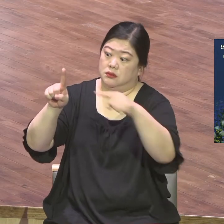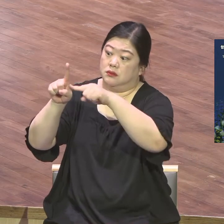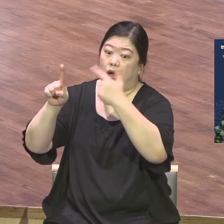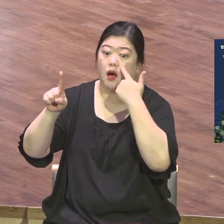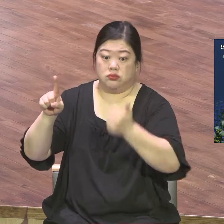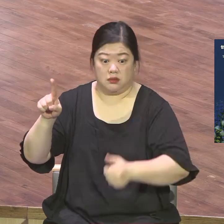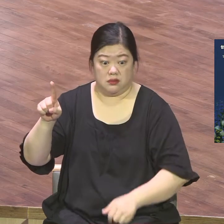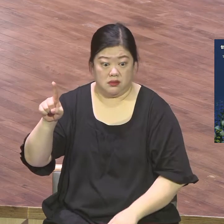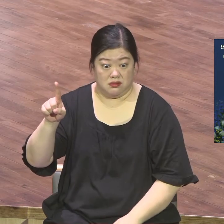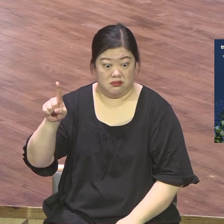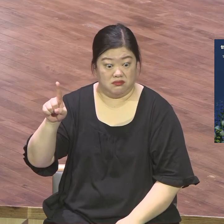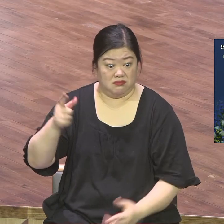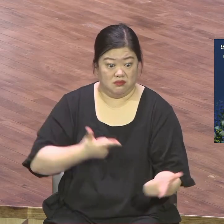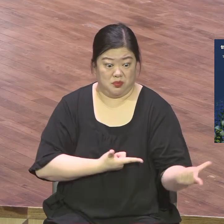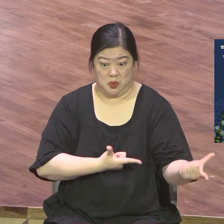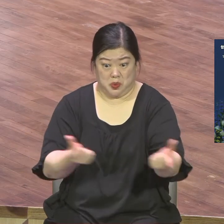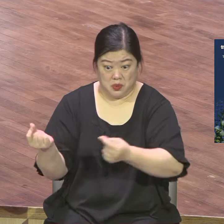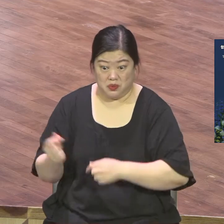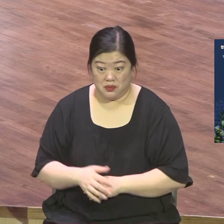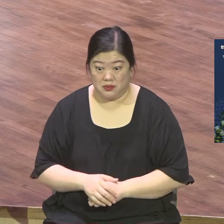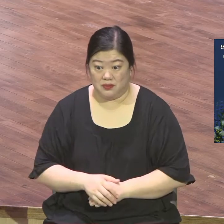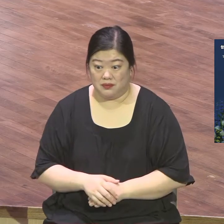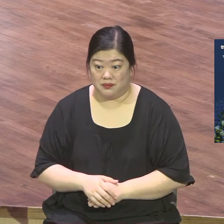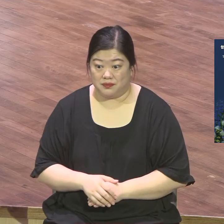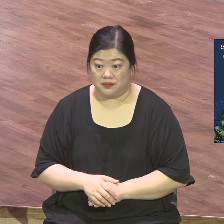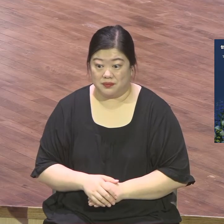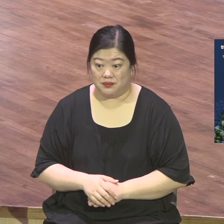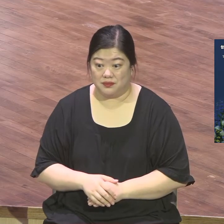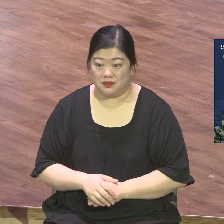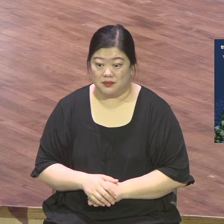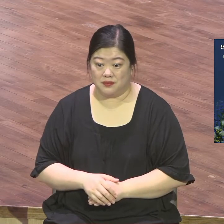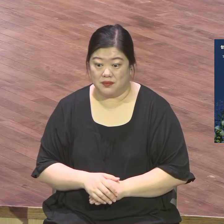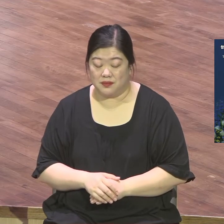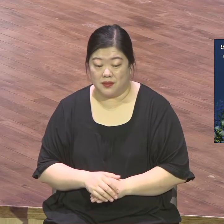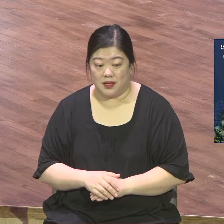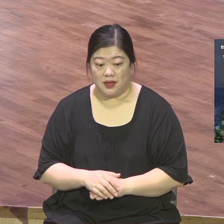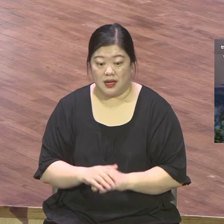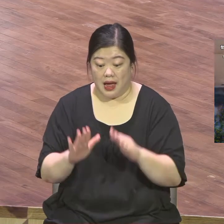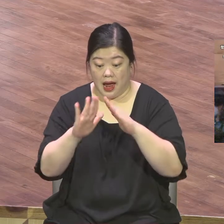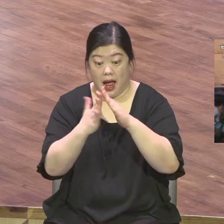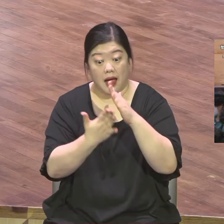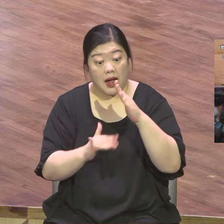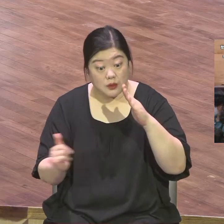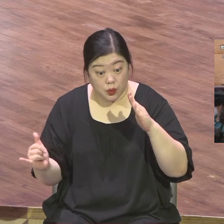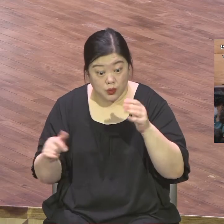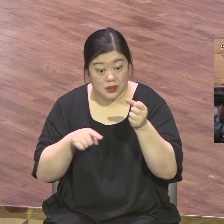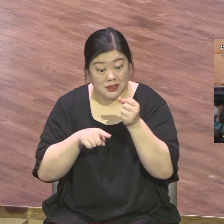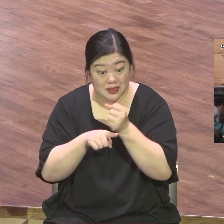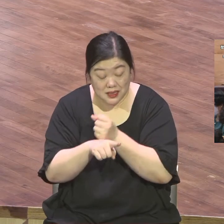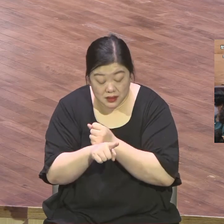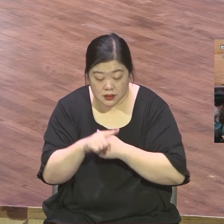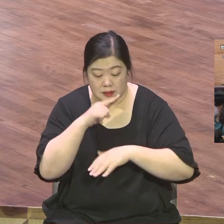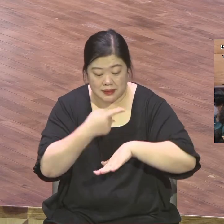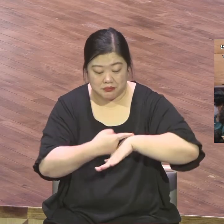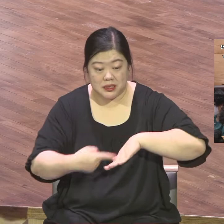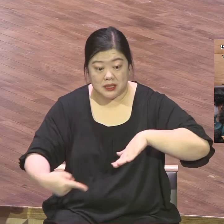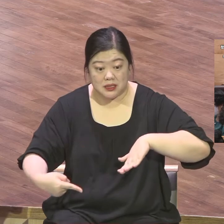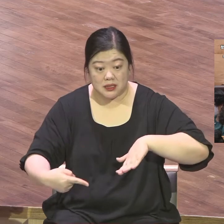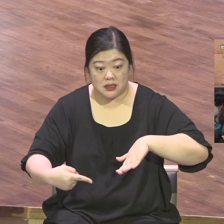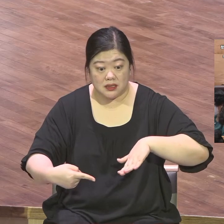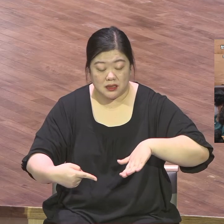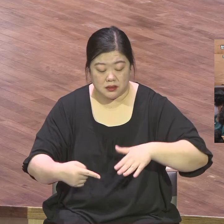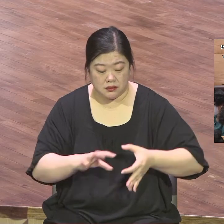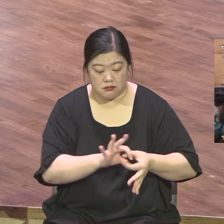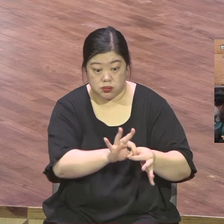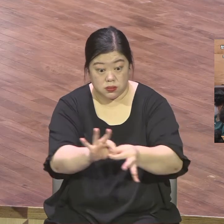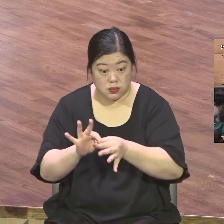가족은 피로, 피를 나눈 가족 형제지요. 피를, 피가 가족들은 다 그런